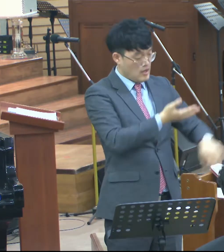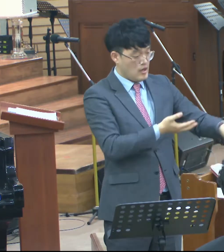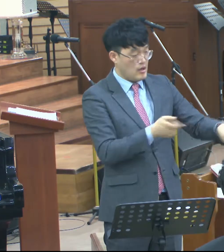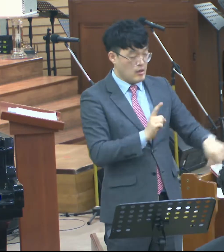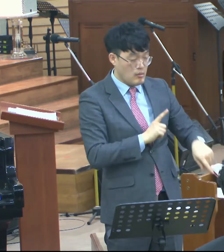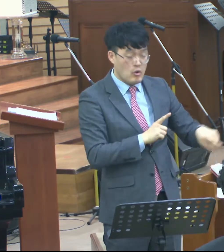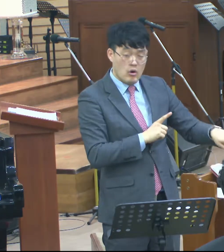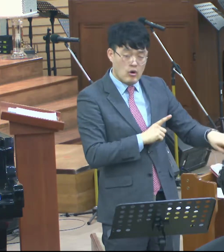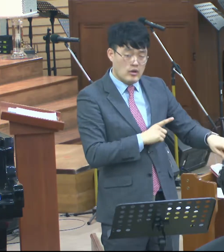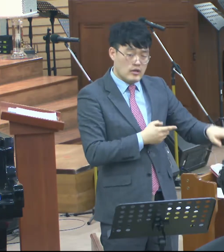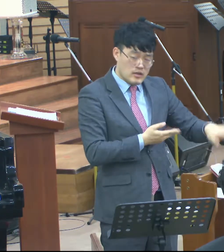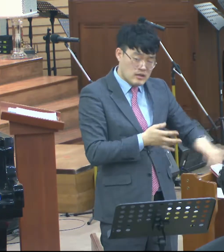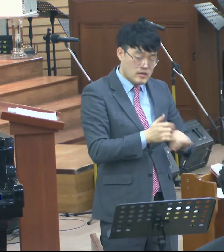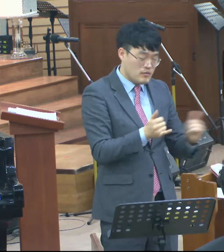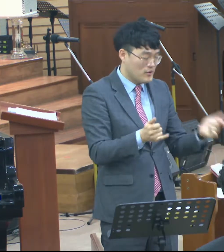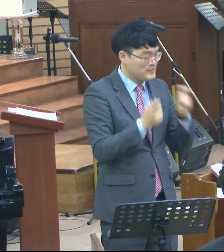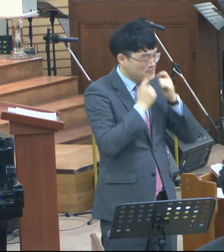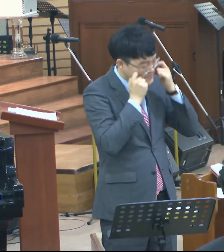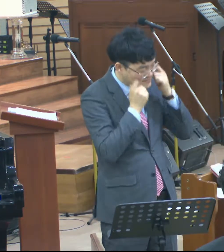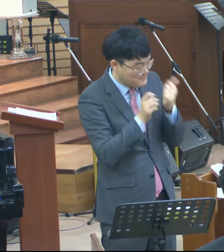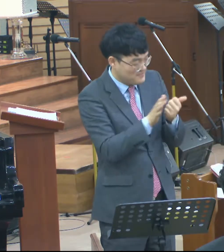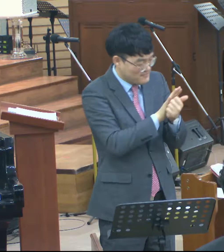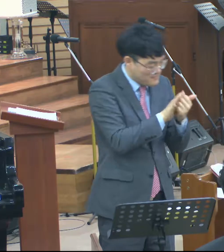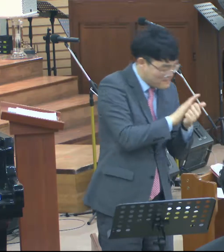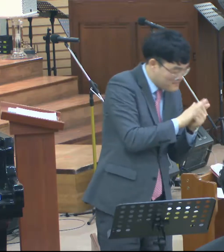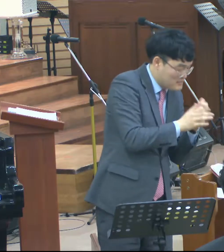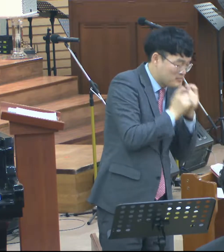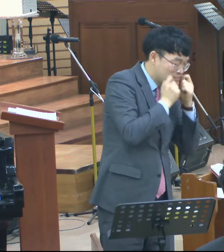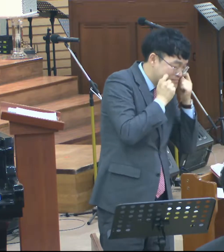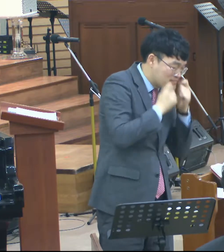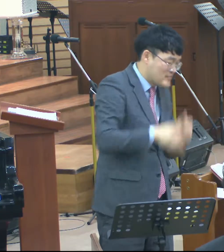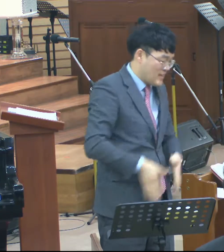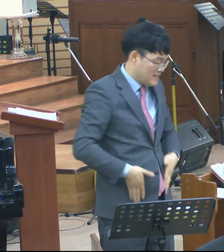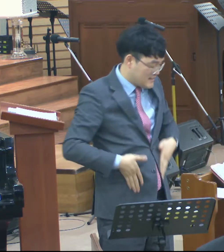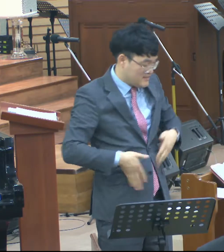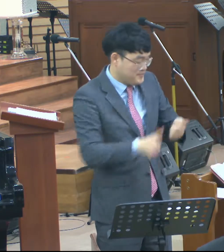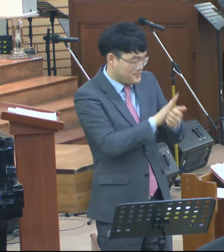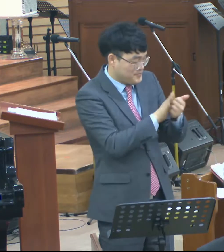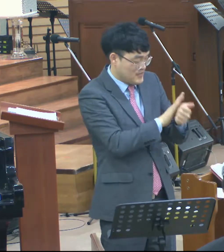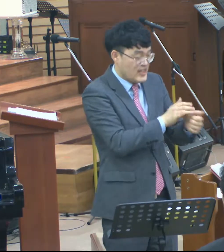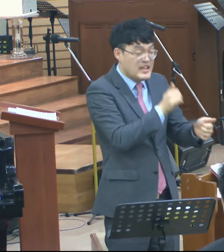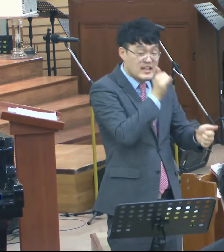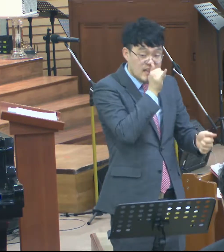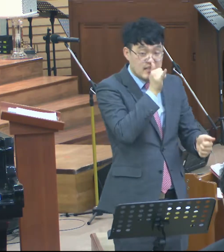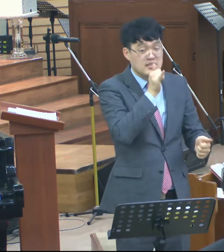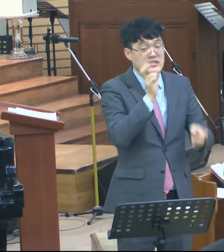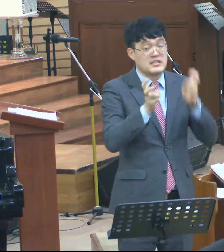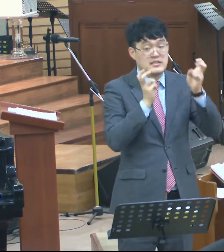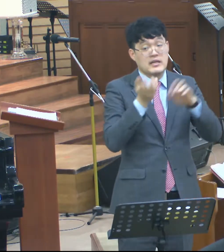같아도 웃음으로 대하면서 상냥하게 해줄 수 있는 직장 상사가 신앙이 좋은 사람이에요.